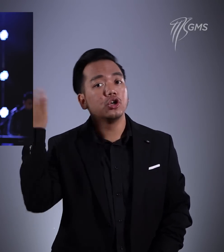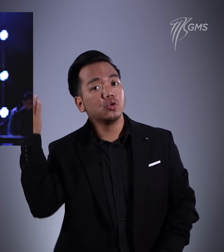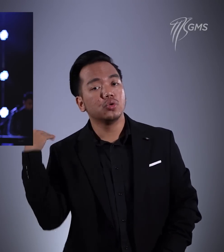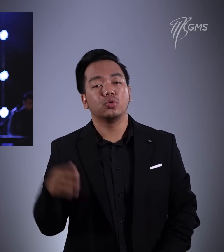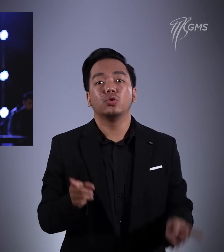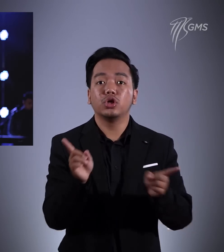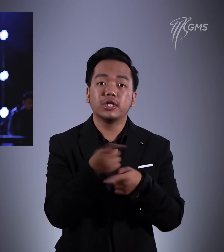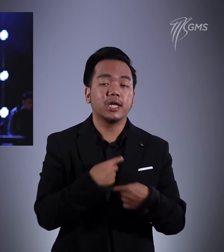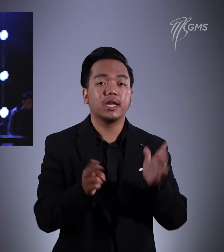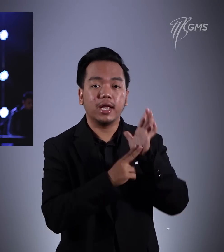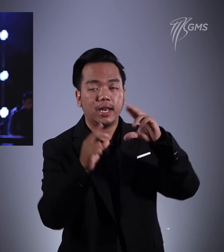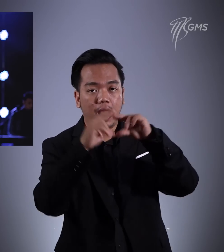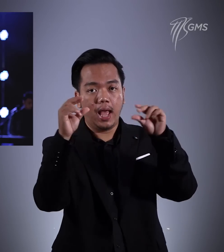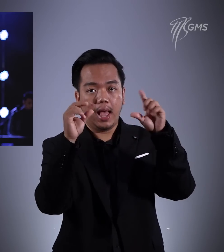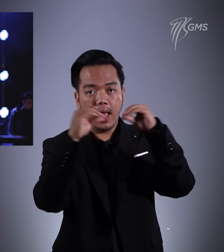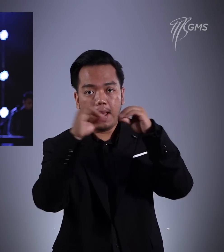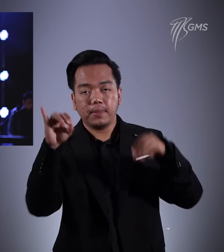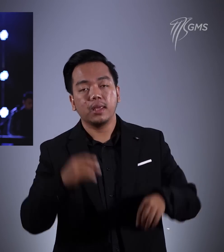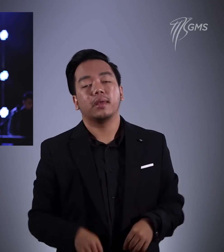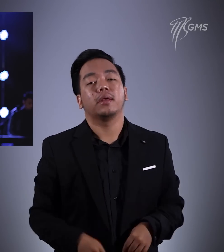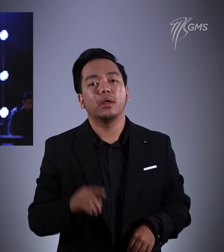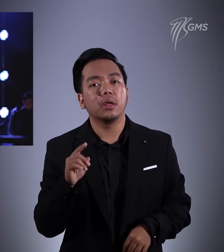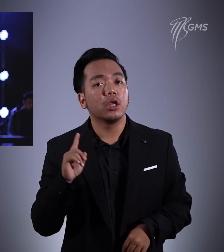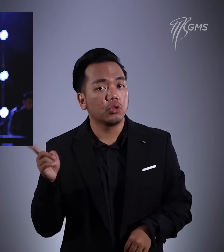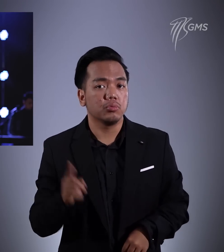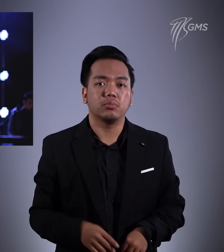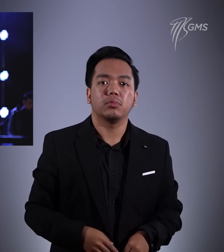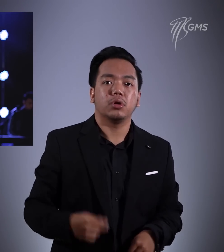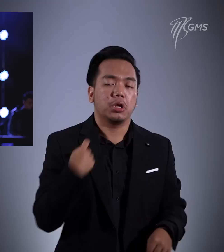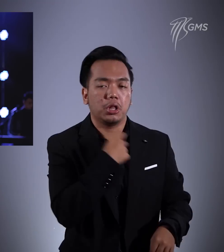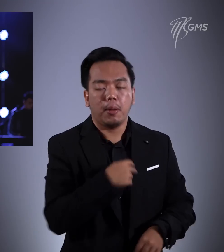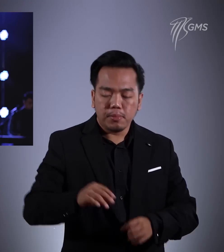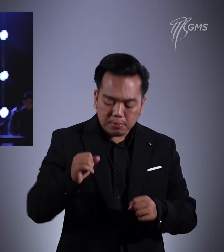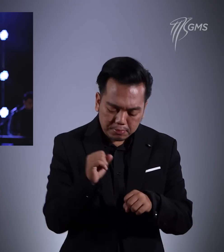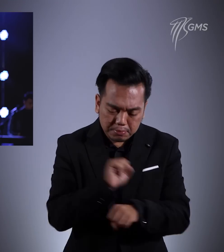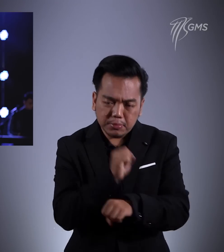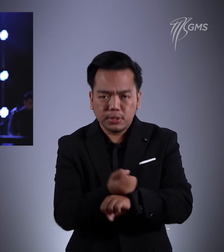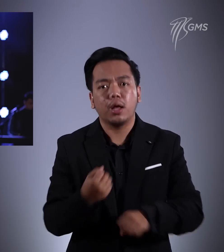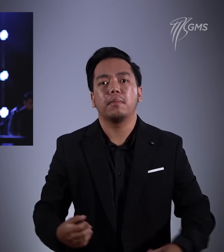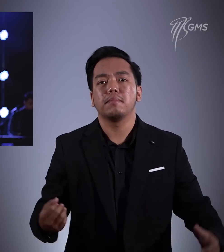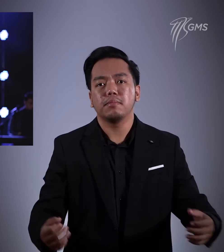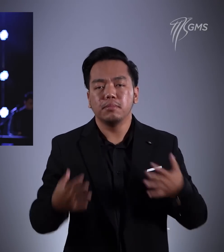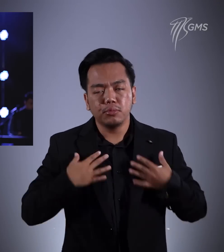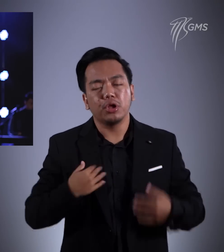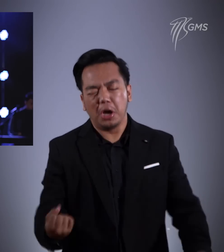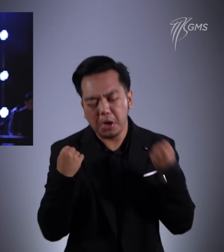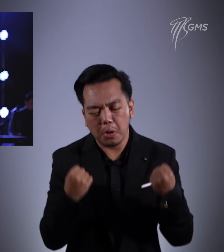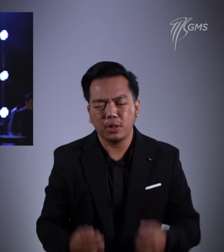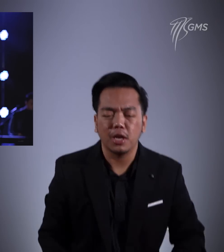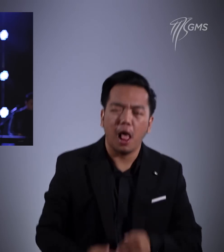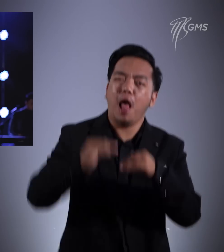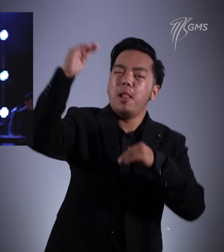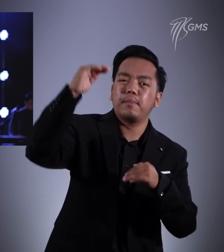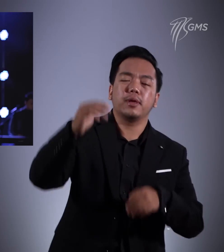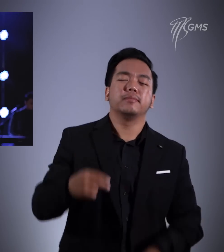Iman itu bukan demi mendapat barang. Iman itu kekuatan ekstra. Sedang kita sendiri bergumul bisa memperhatikan orang